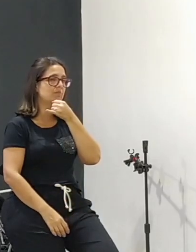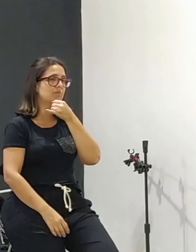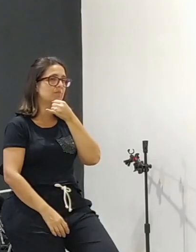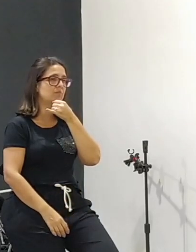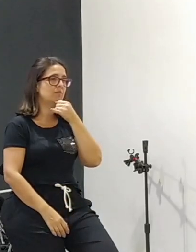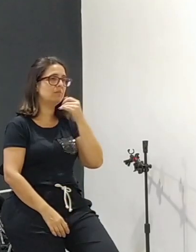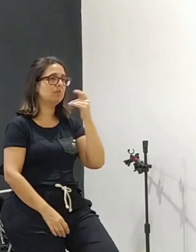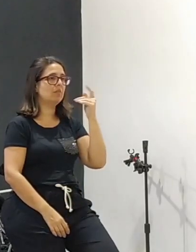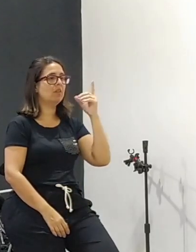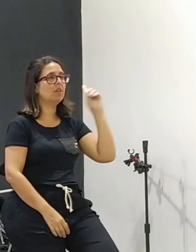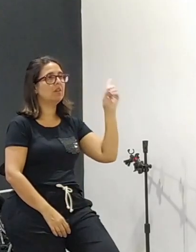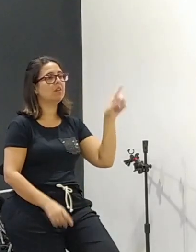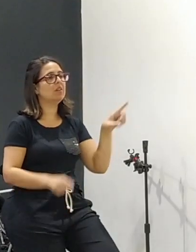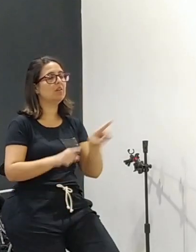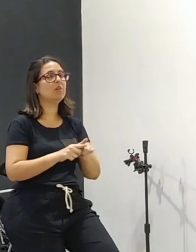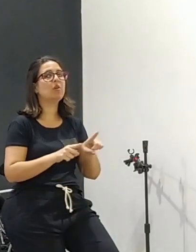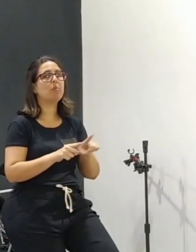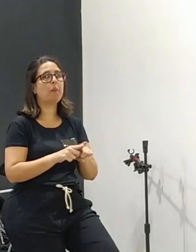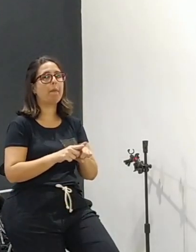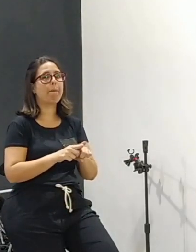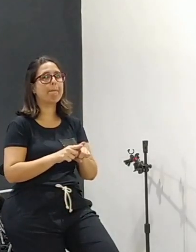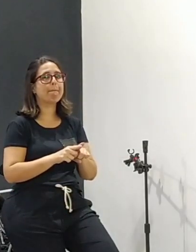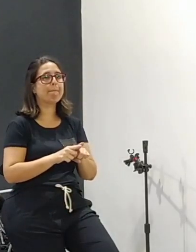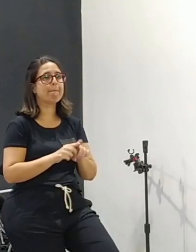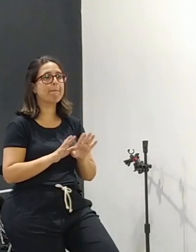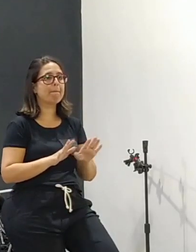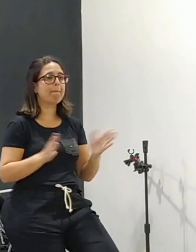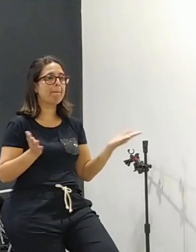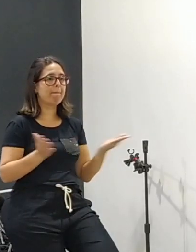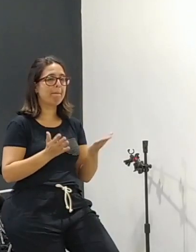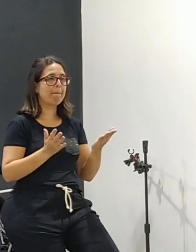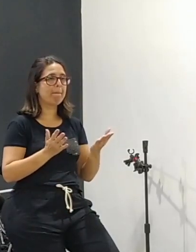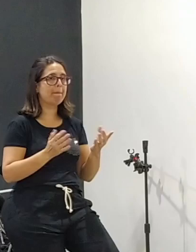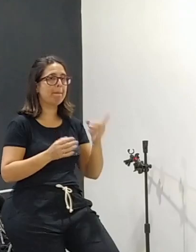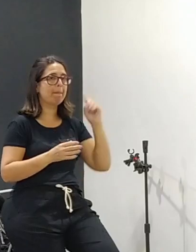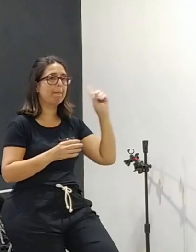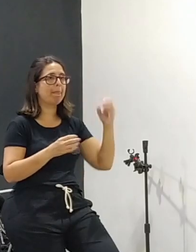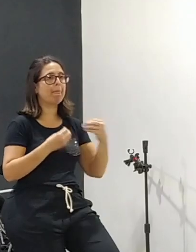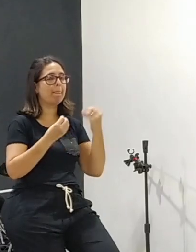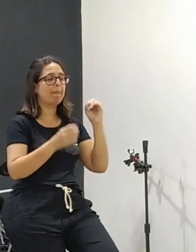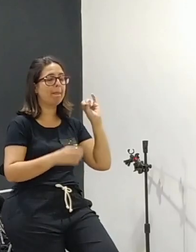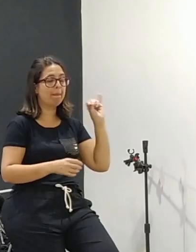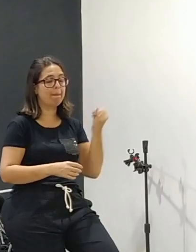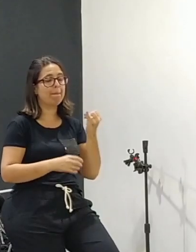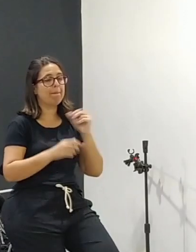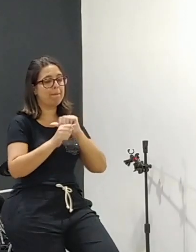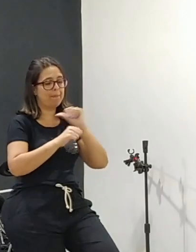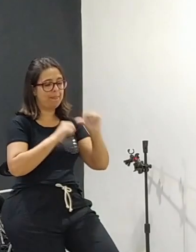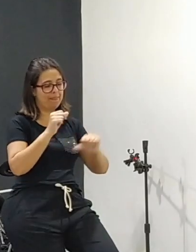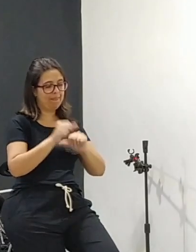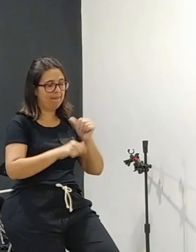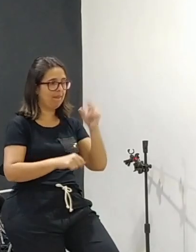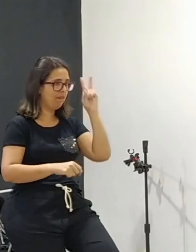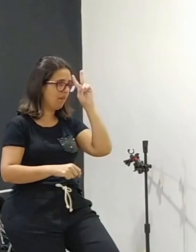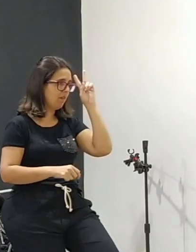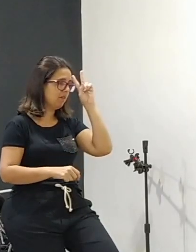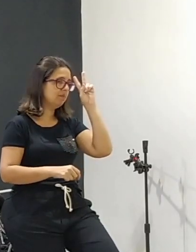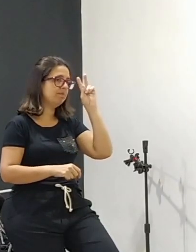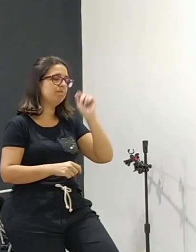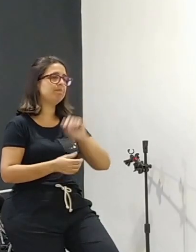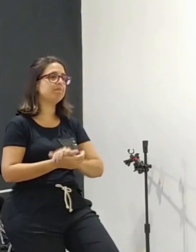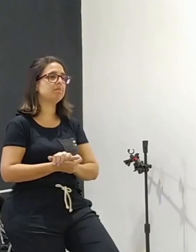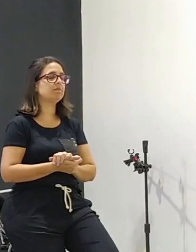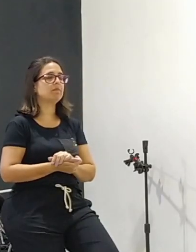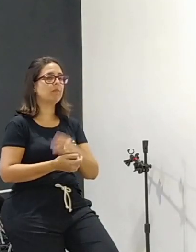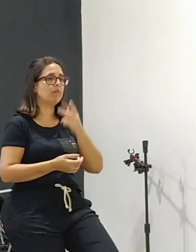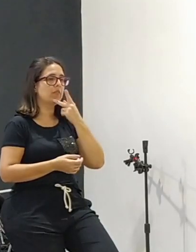como o Papai do Céu também fica triste. Mas hoje Deus te dá uma oportunidade de mudar essa história. E ele